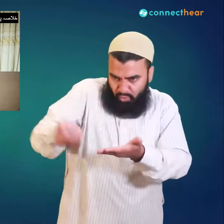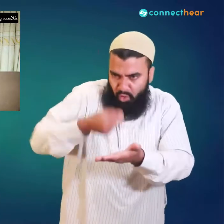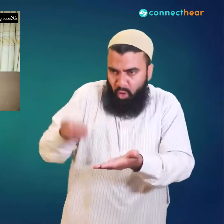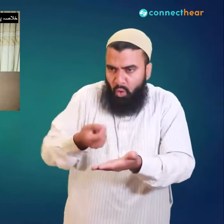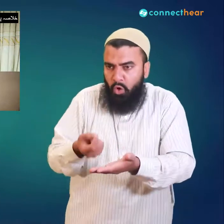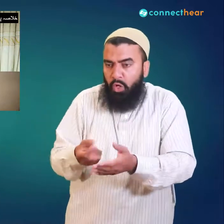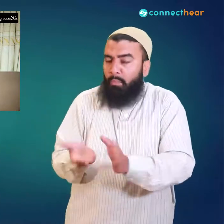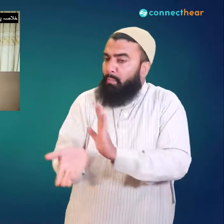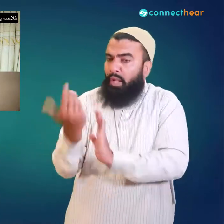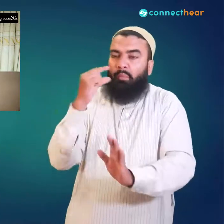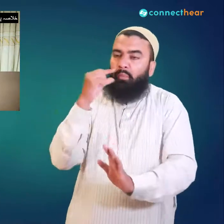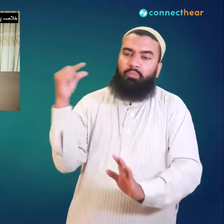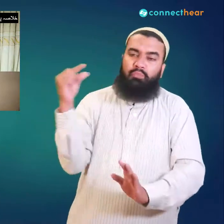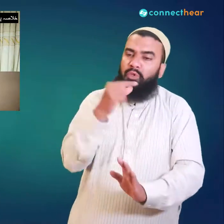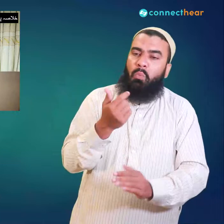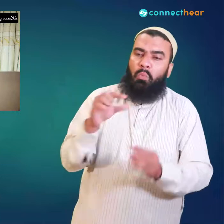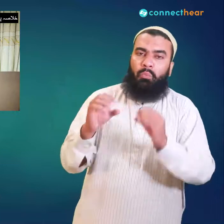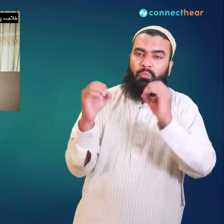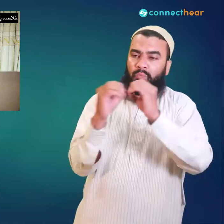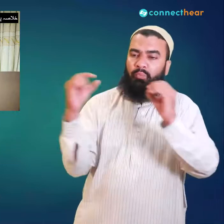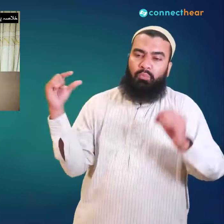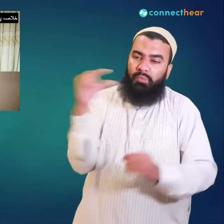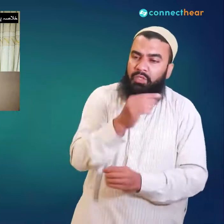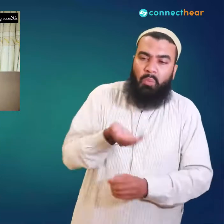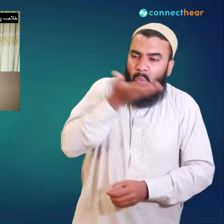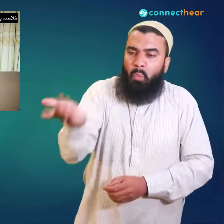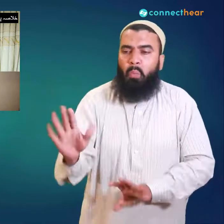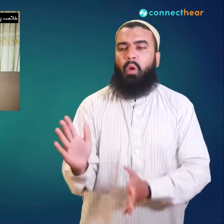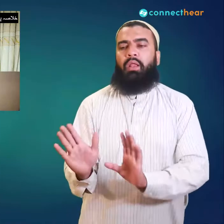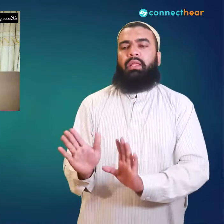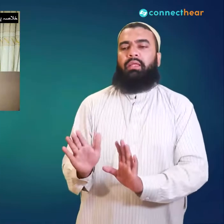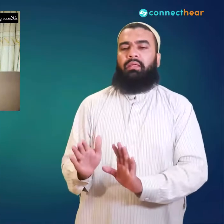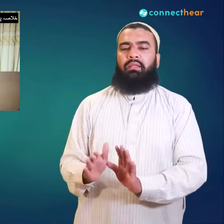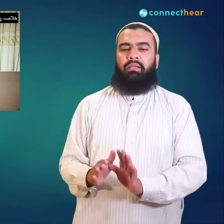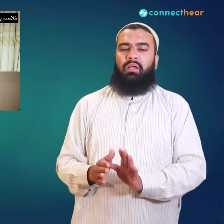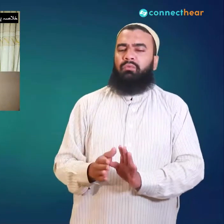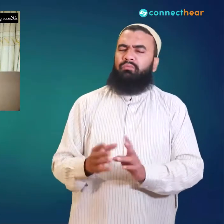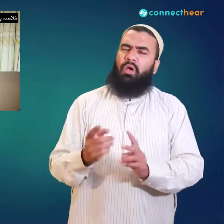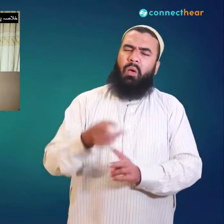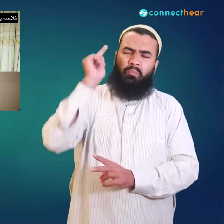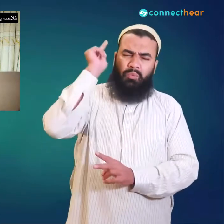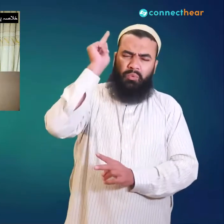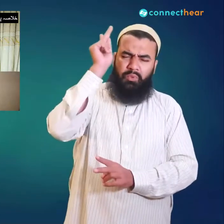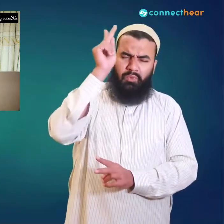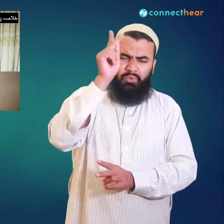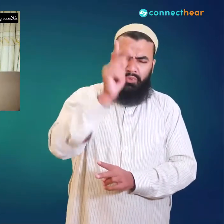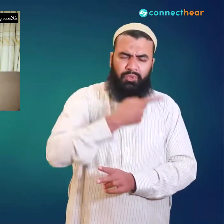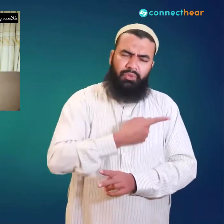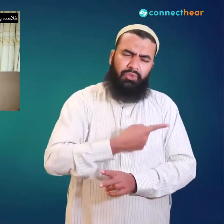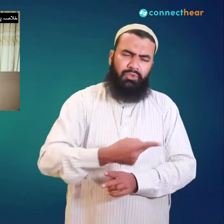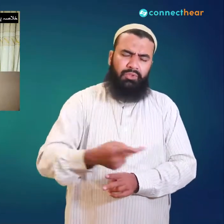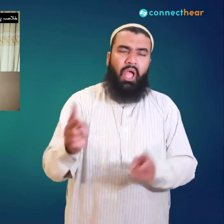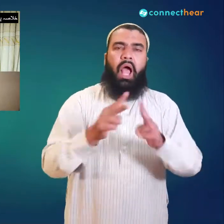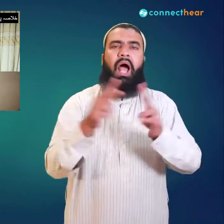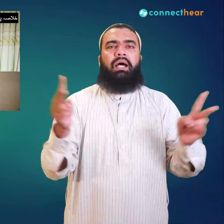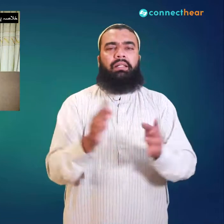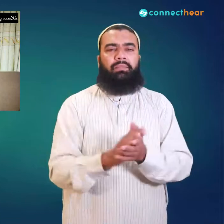الرحیم نہیں لکھی جاتی، اور اسی وقت سے یہ بغیر بسم اللہ کے شروع ہوتی